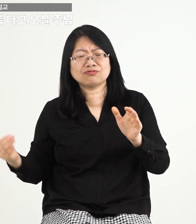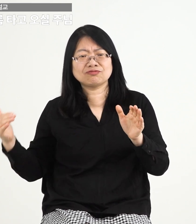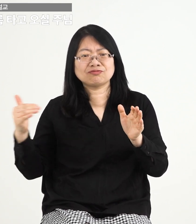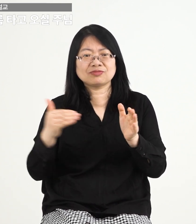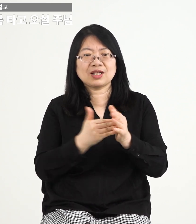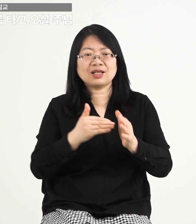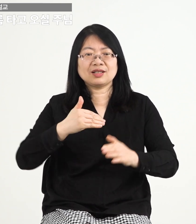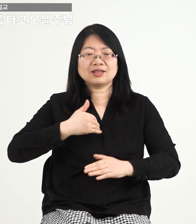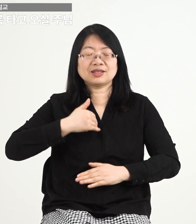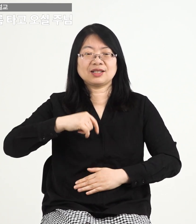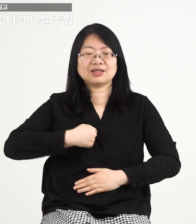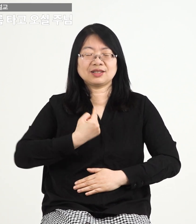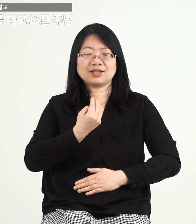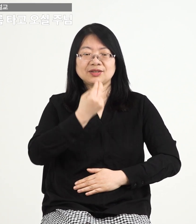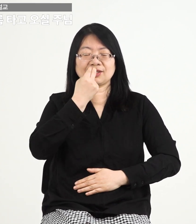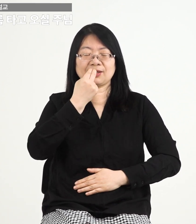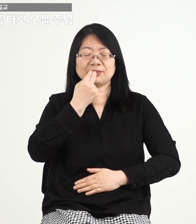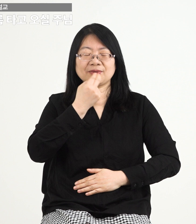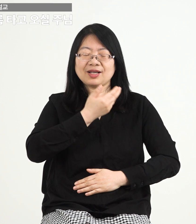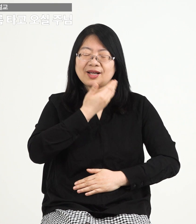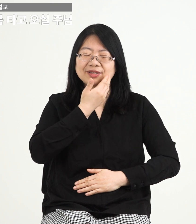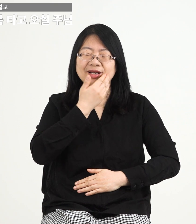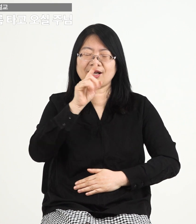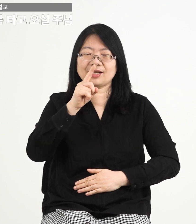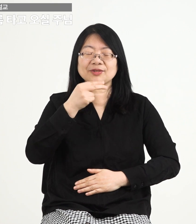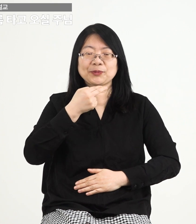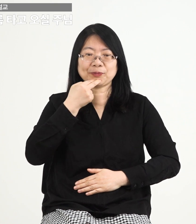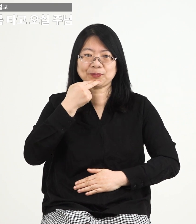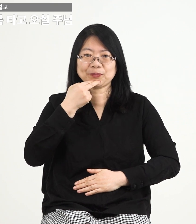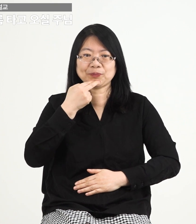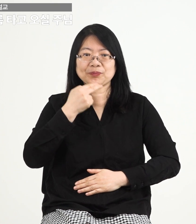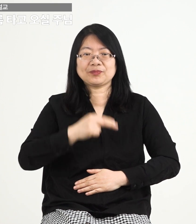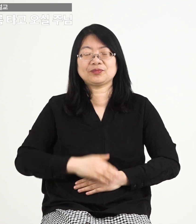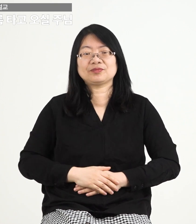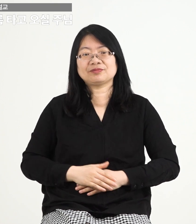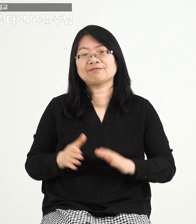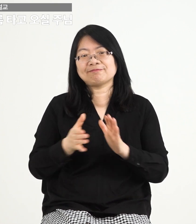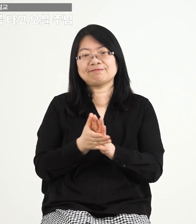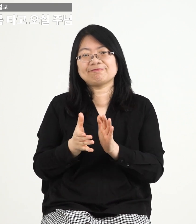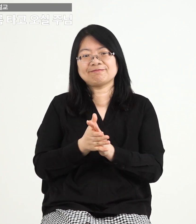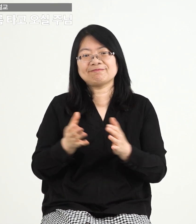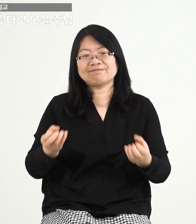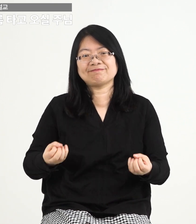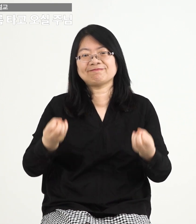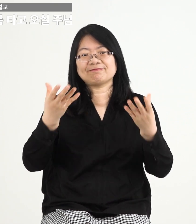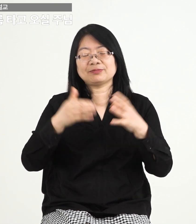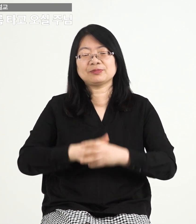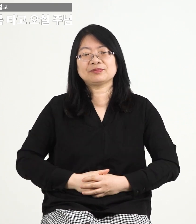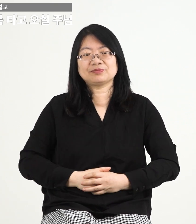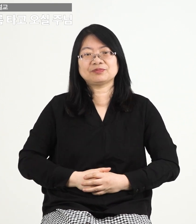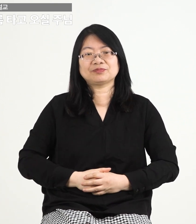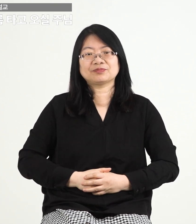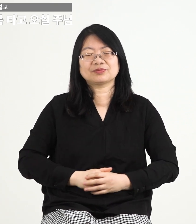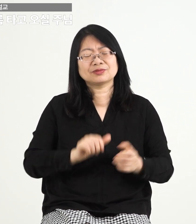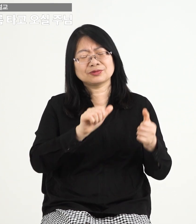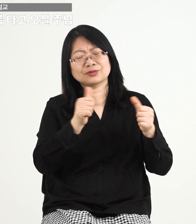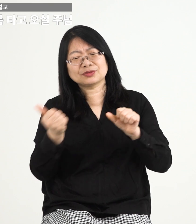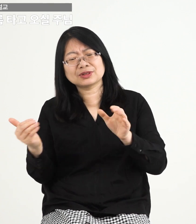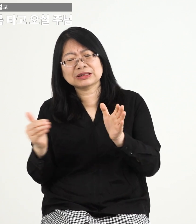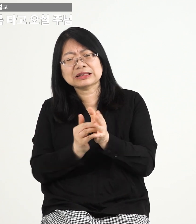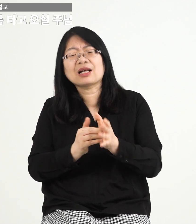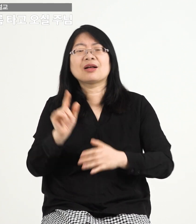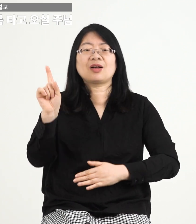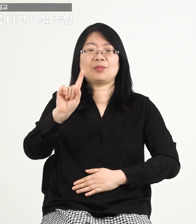죽기까지 자기들의 생명을 아끼지 아니하였도다. 할렐루야. 죽기까지 뭐 했다는